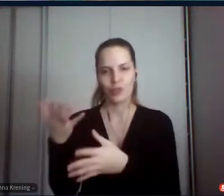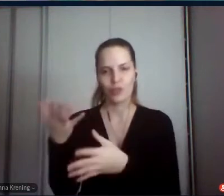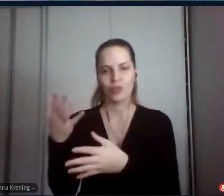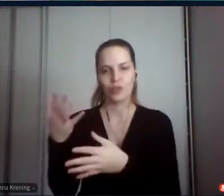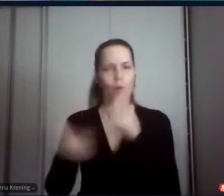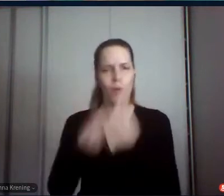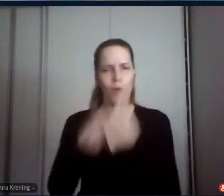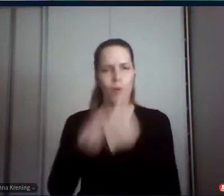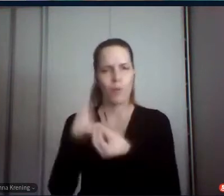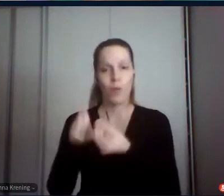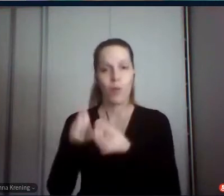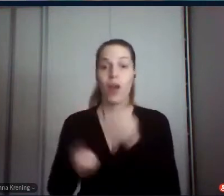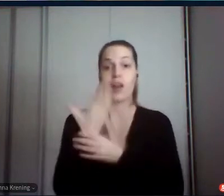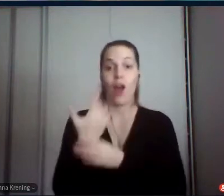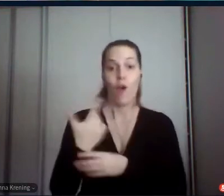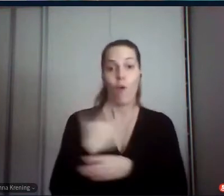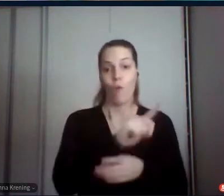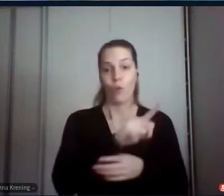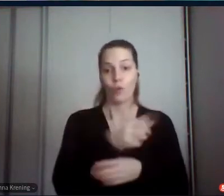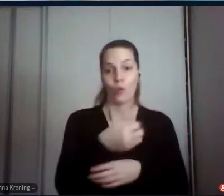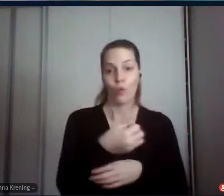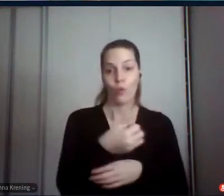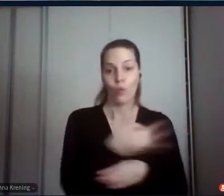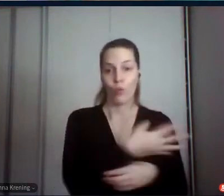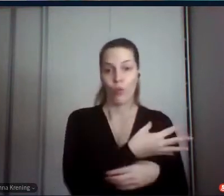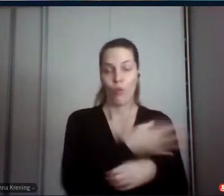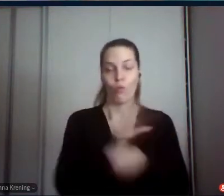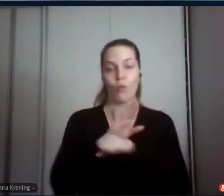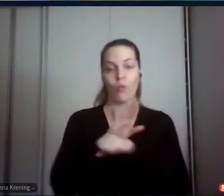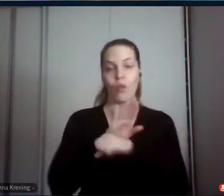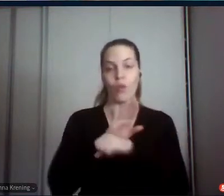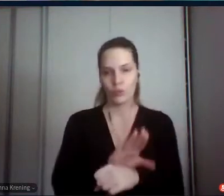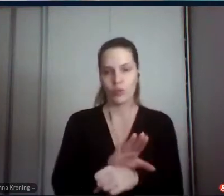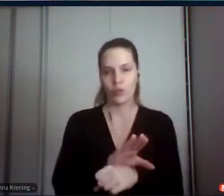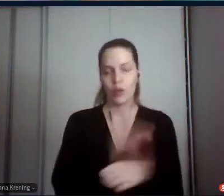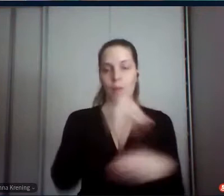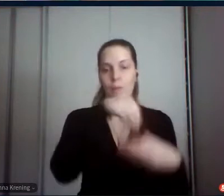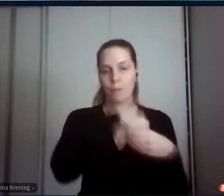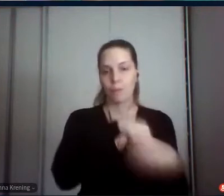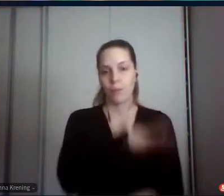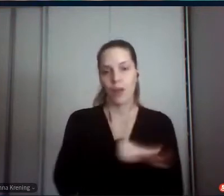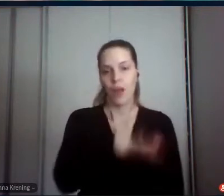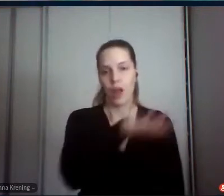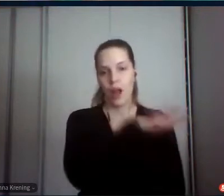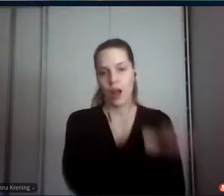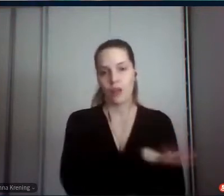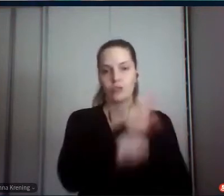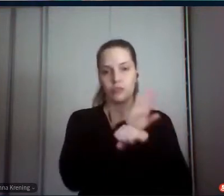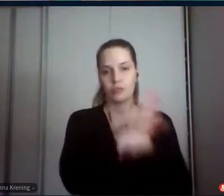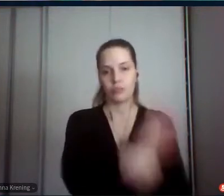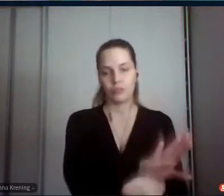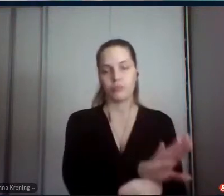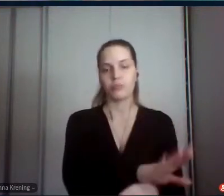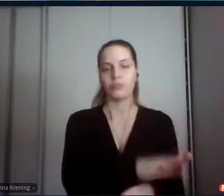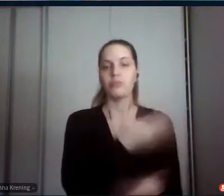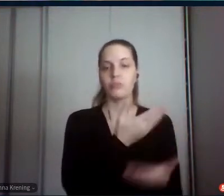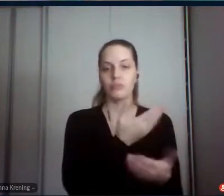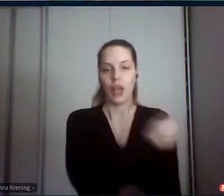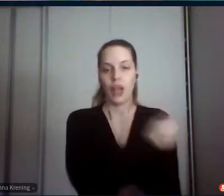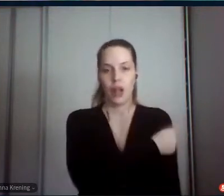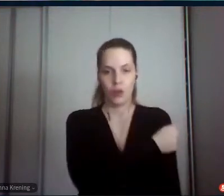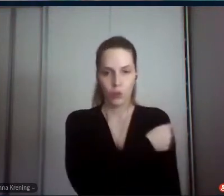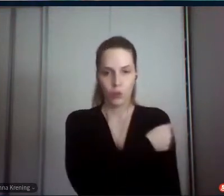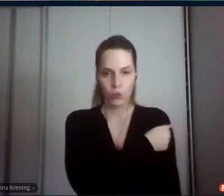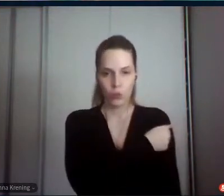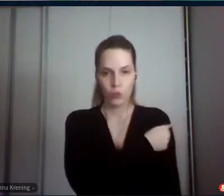tinha falado antes, que dentro das áreas do Programa Nacional de Assistência Estudantil, são 10 áreas. A área de